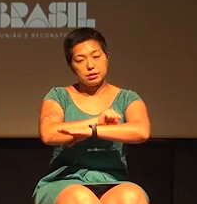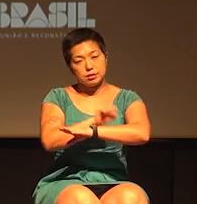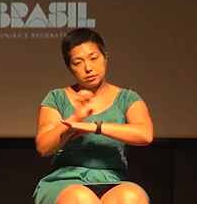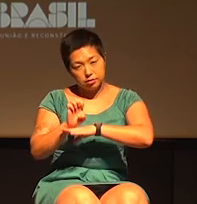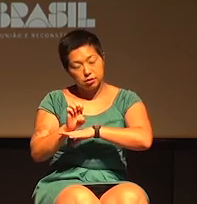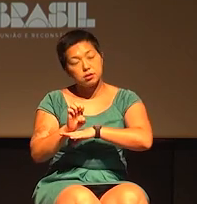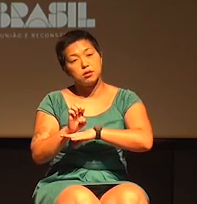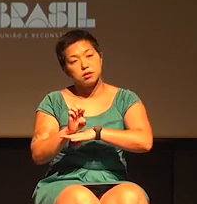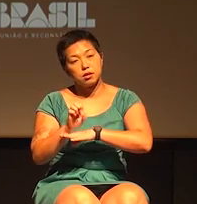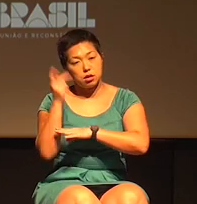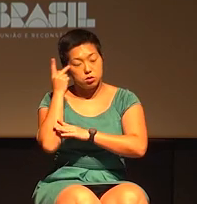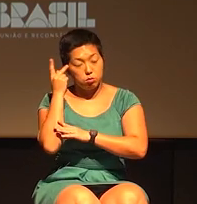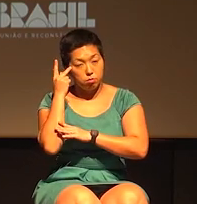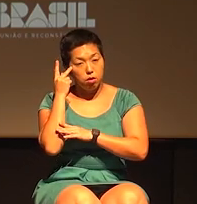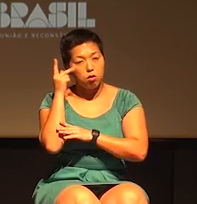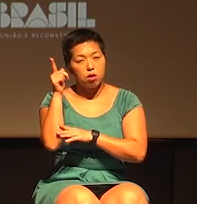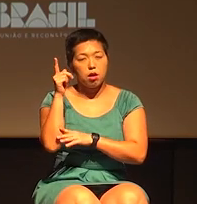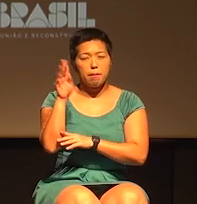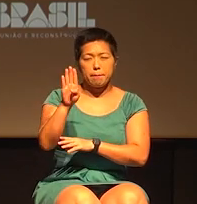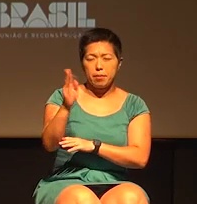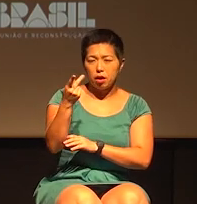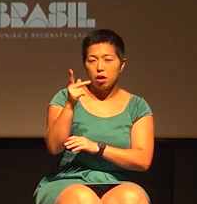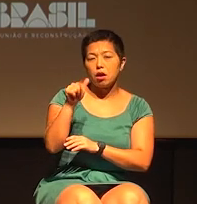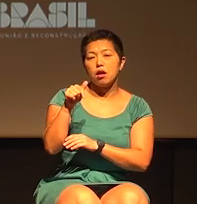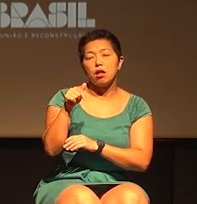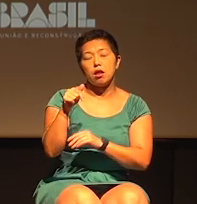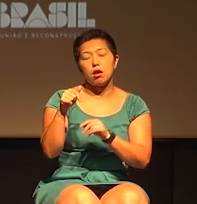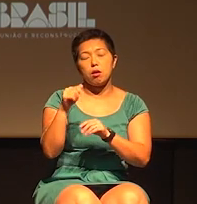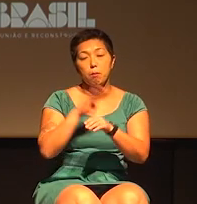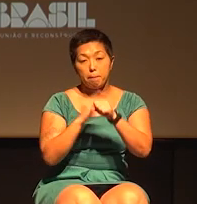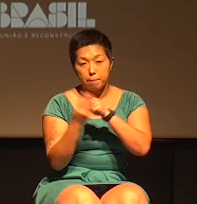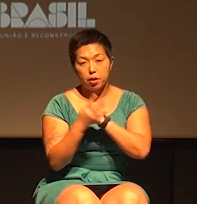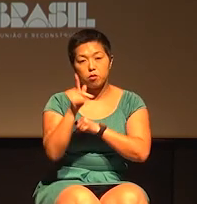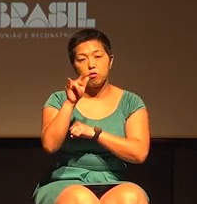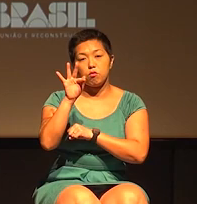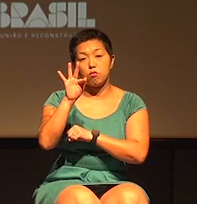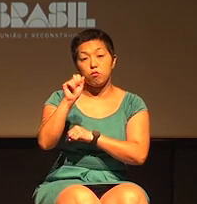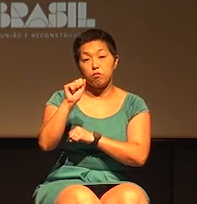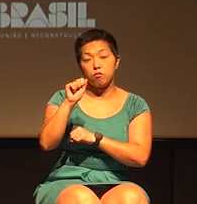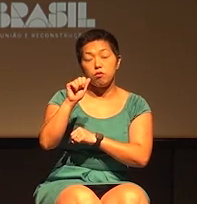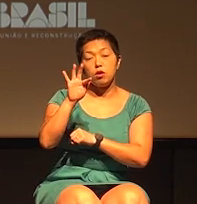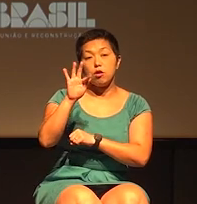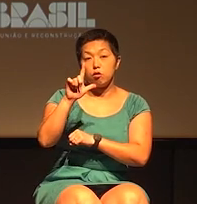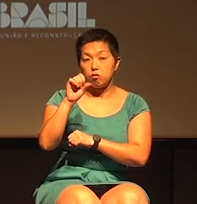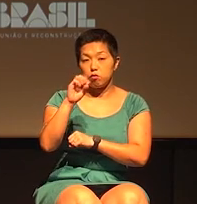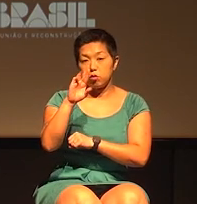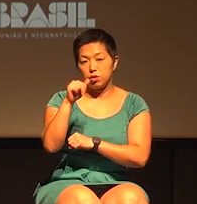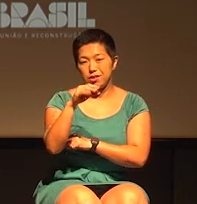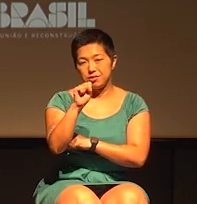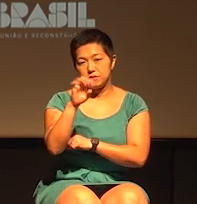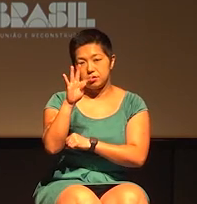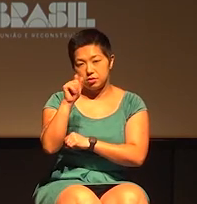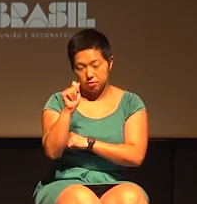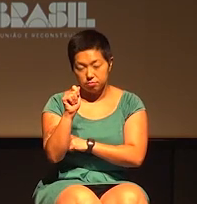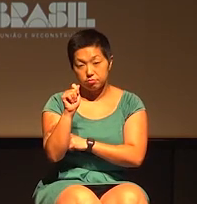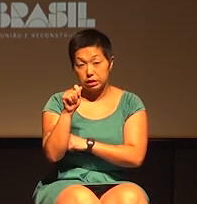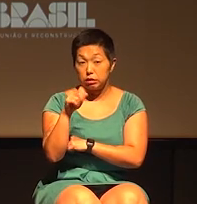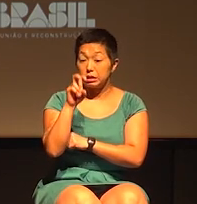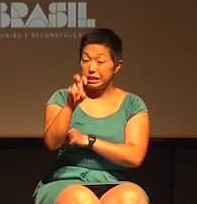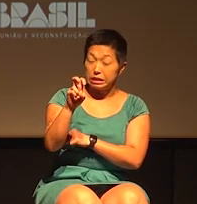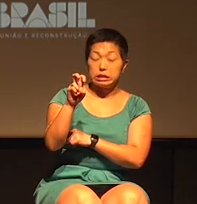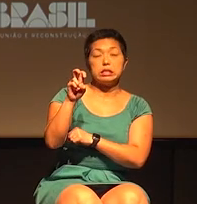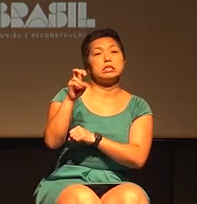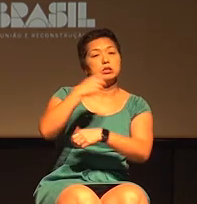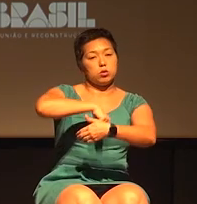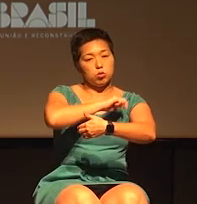e belorizonte é no bairro da floresta falei todos por é Então essa essas cinco cozinhas acabam atendendo bastante